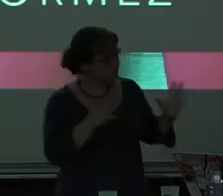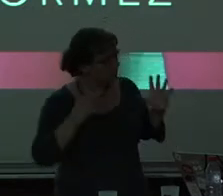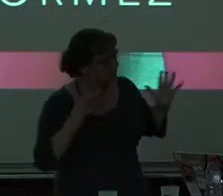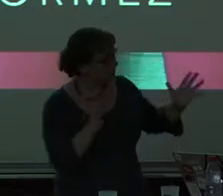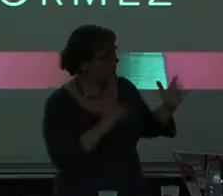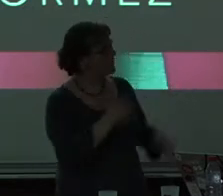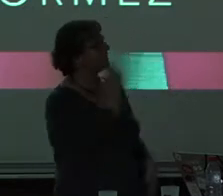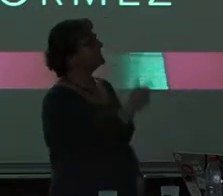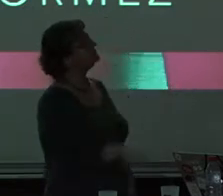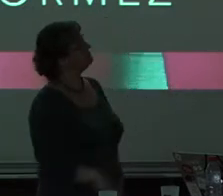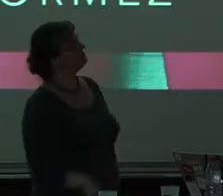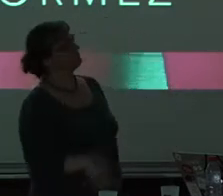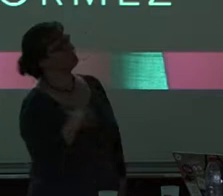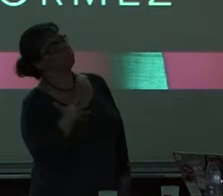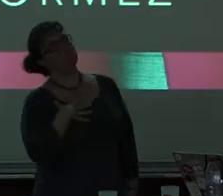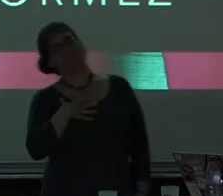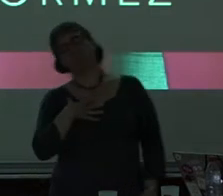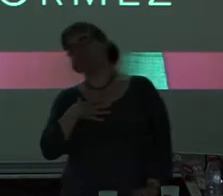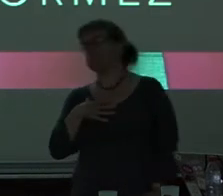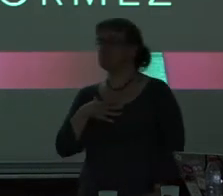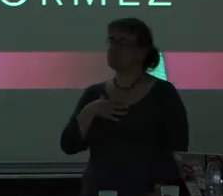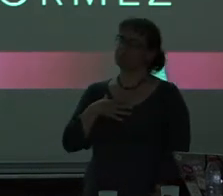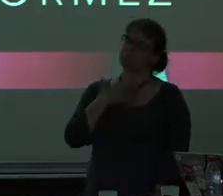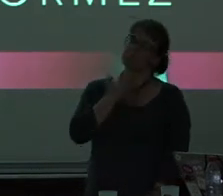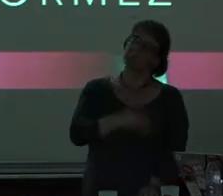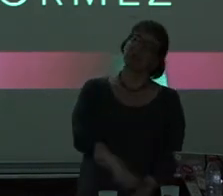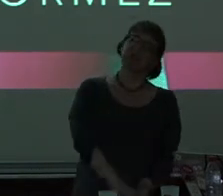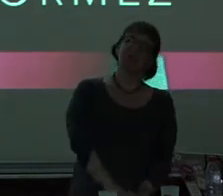Merci. Il n'y a pas de raison.